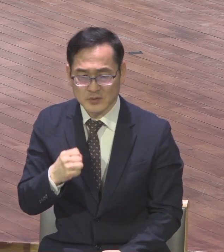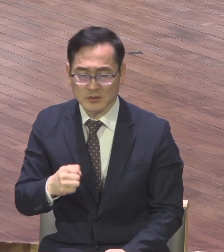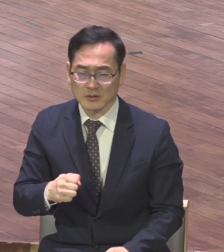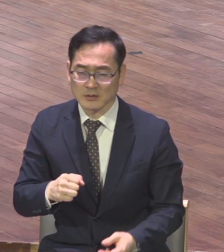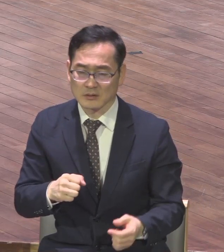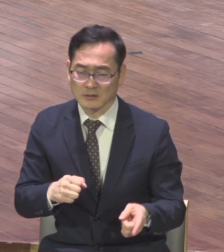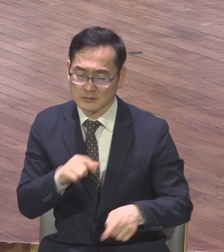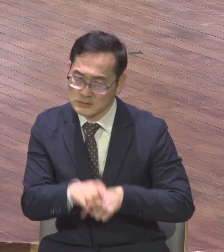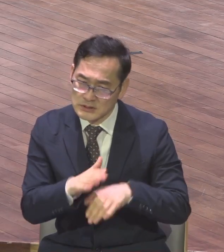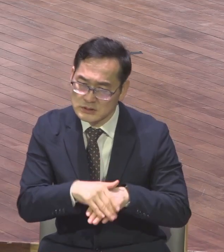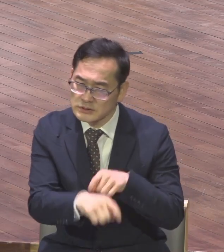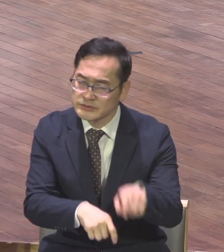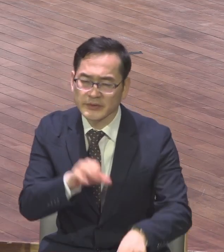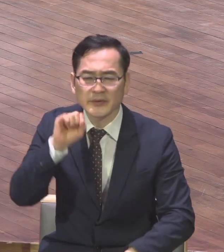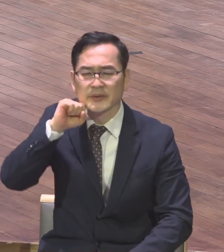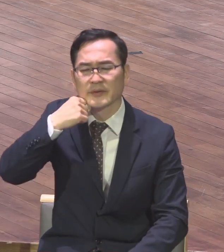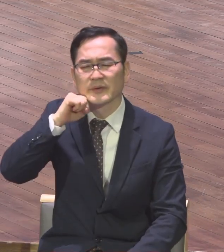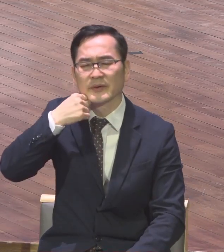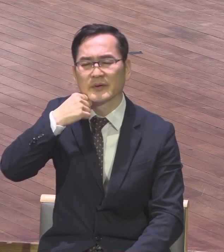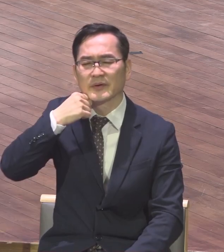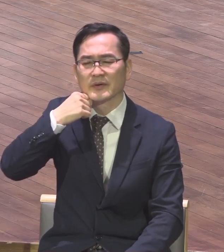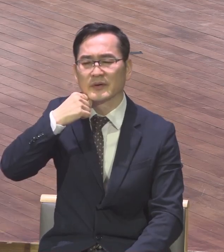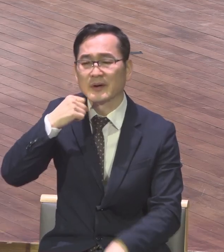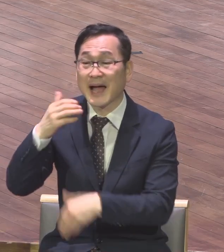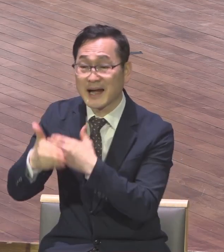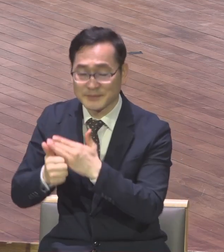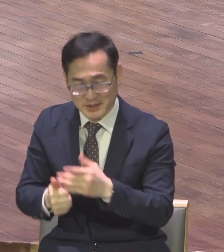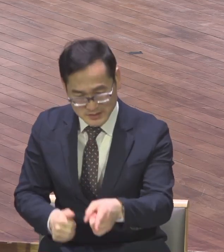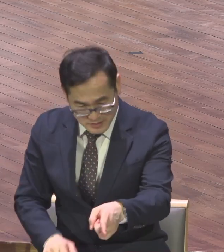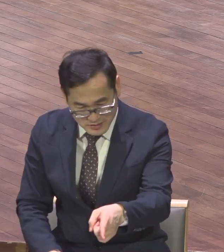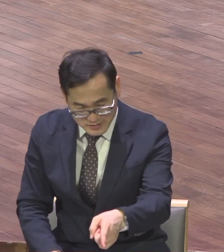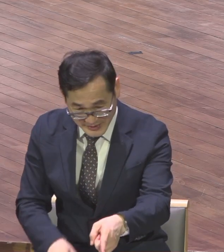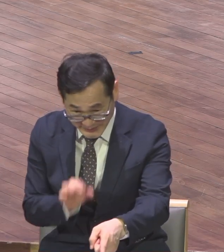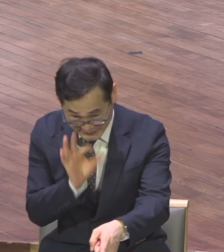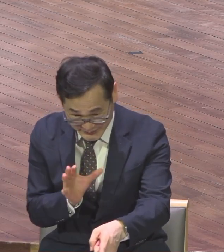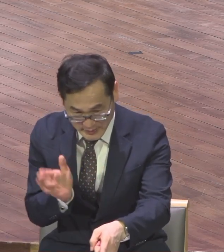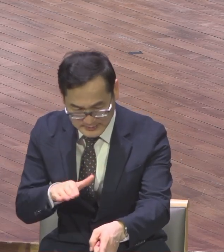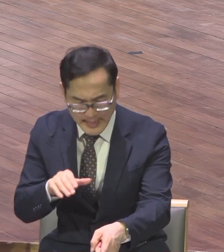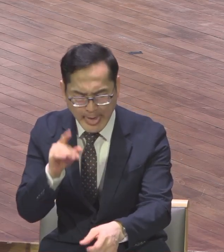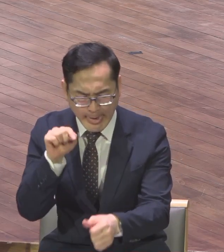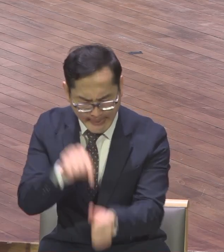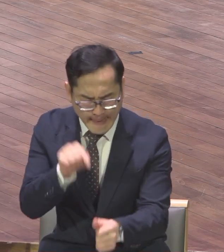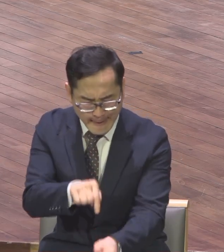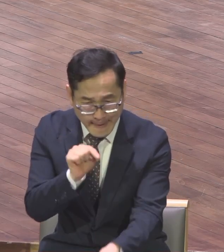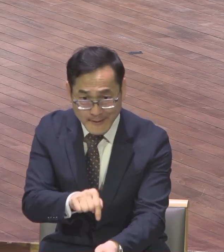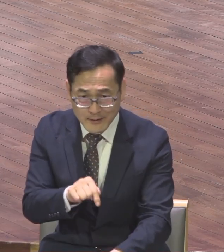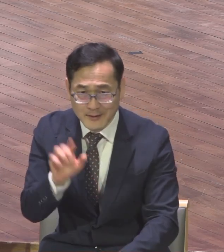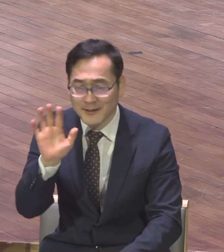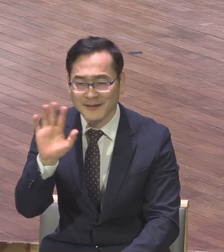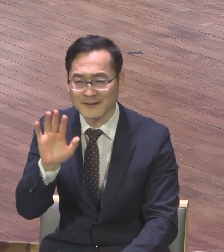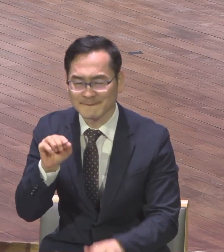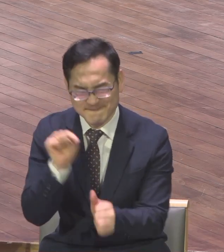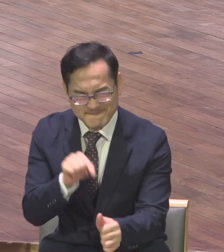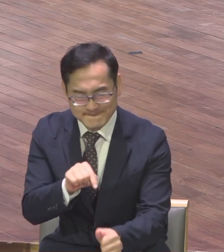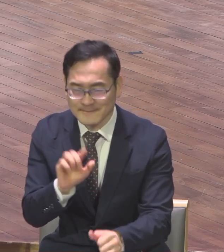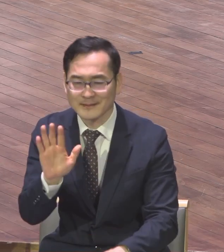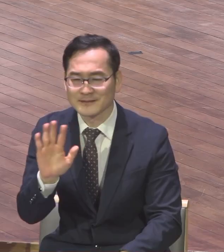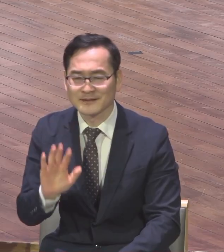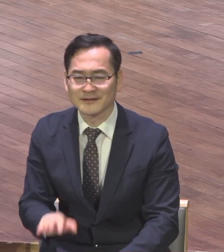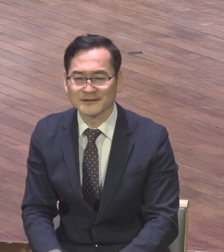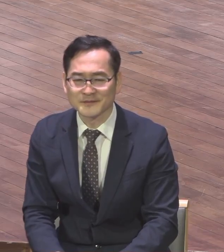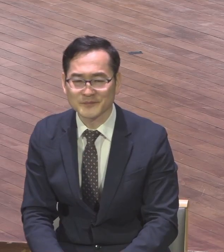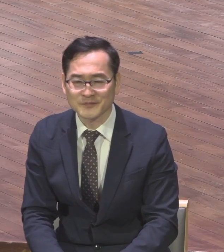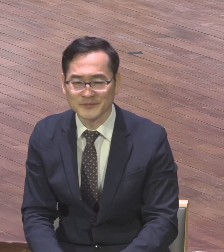그렇다면 하나님께서 우리에게 불가능한 것을 하라고 강요하시는가? 그렇지